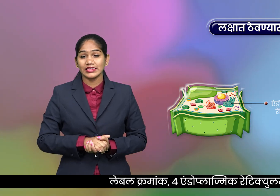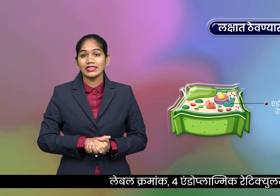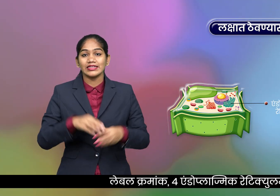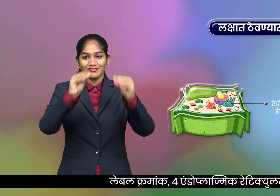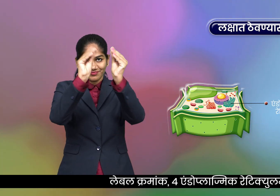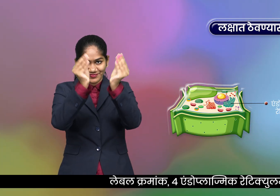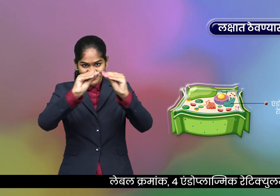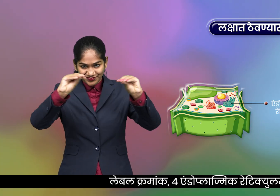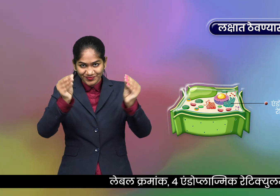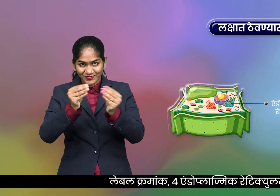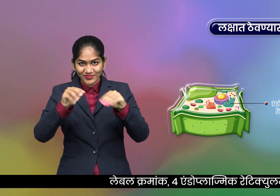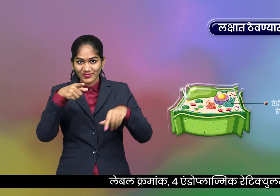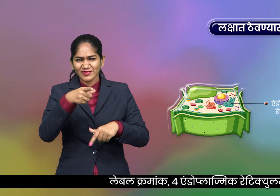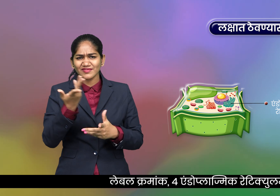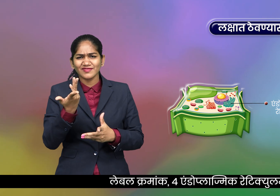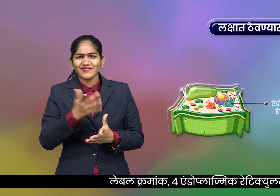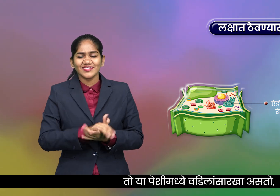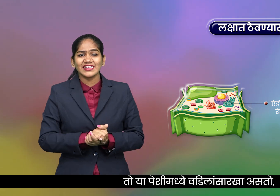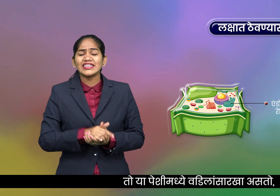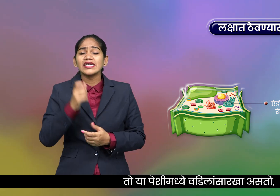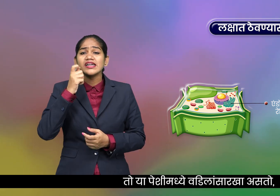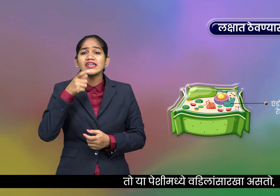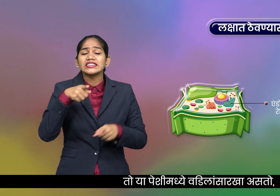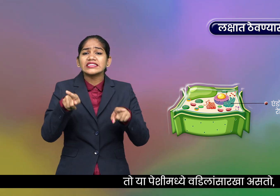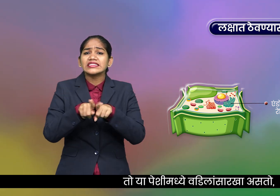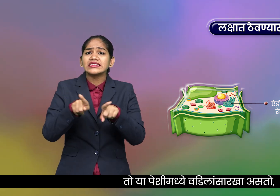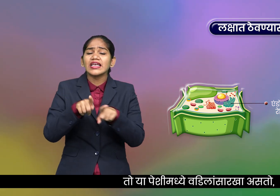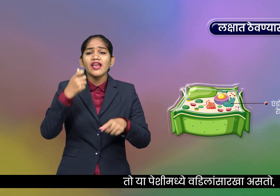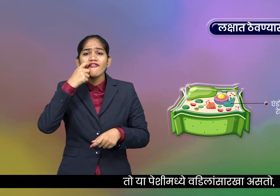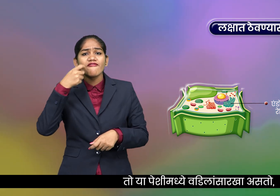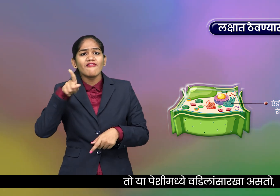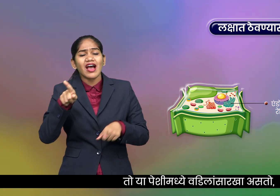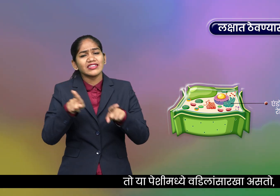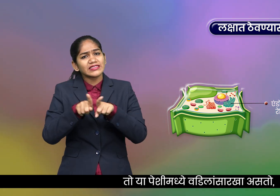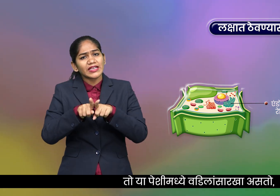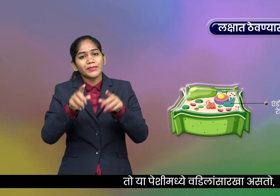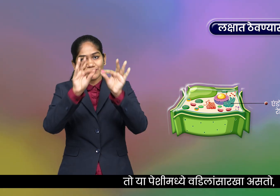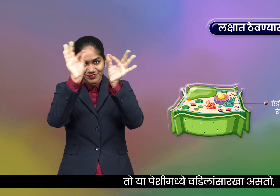एंडोप्लाझ्मिक रेटिक्युलम. तो या पेशीमध्ये वडल्यासारखा असतो.